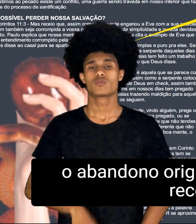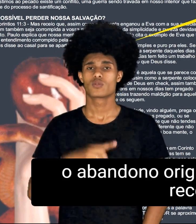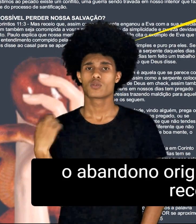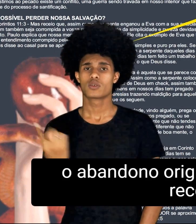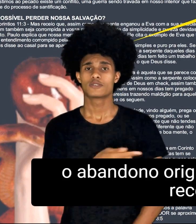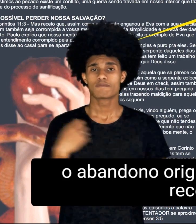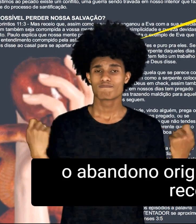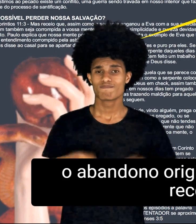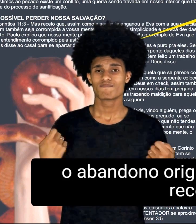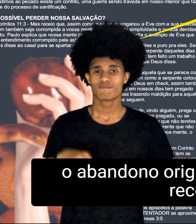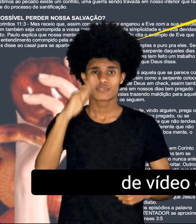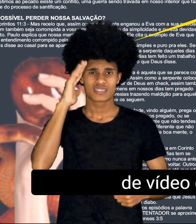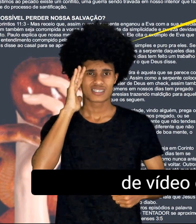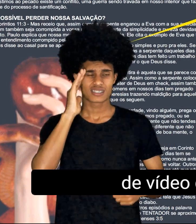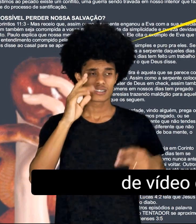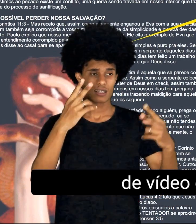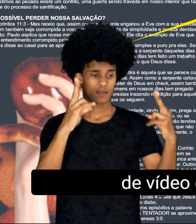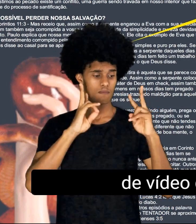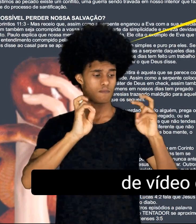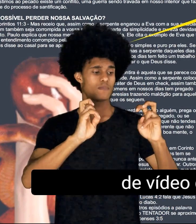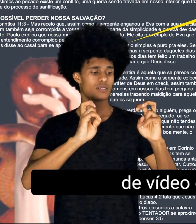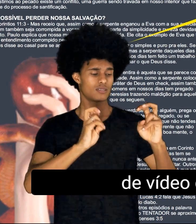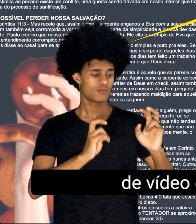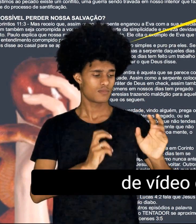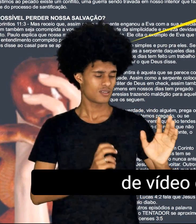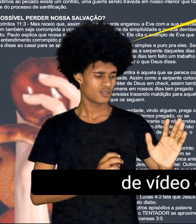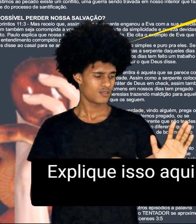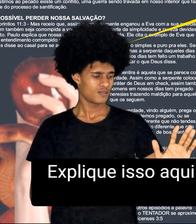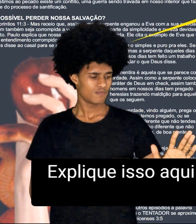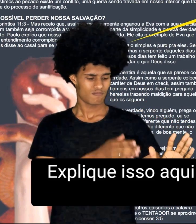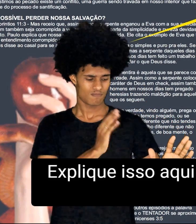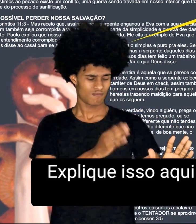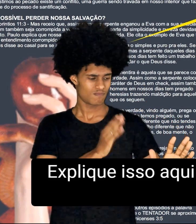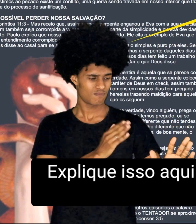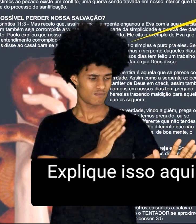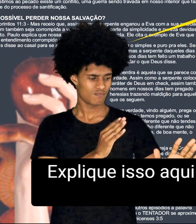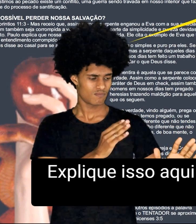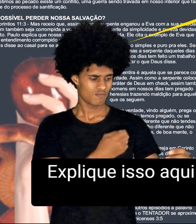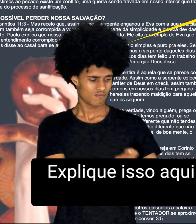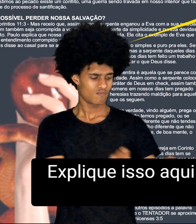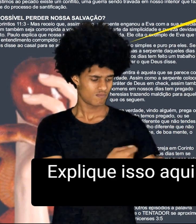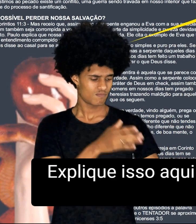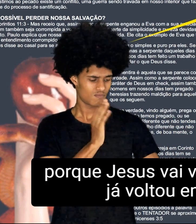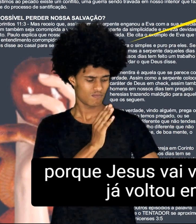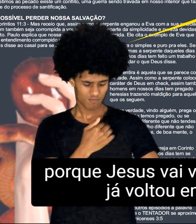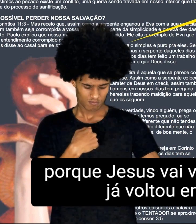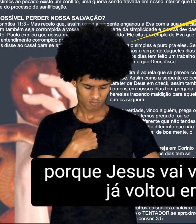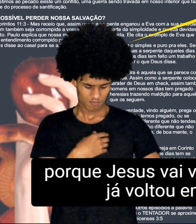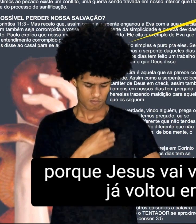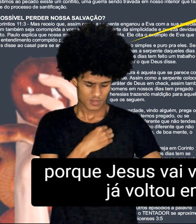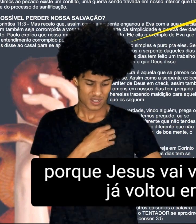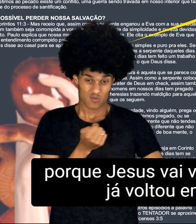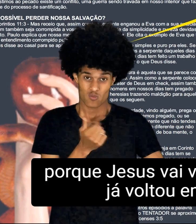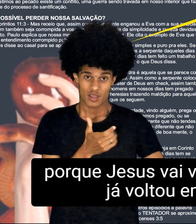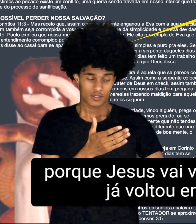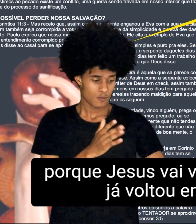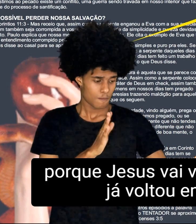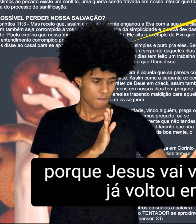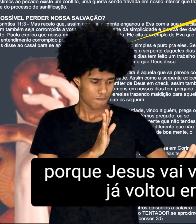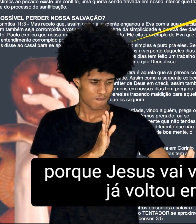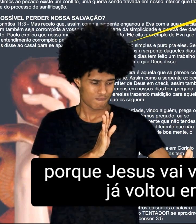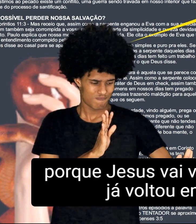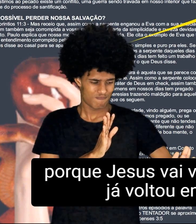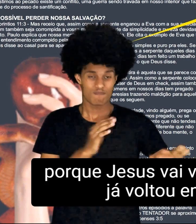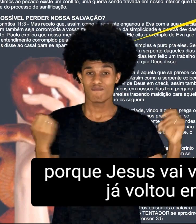Irmãos, que eu tenho recebido chuvas de vídeo de irmãos e textos. Explica isso aqui para mim, explica aquilo ali para mim, porque Jesus vai voltar em 2023, porque Jesus